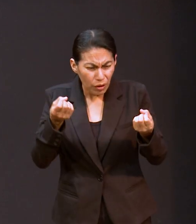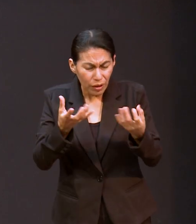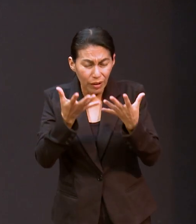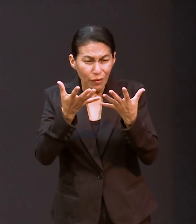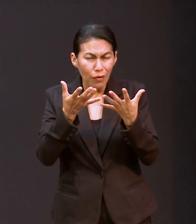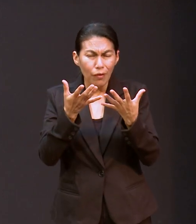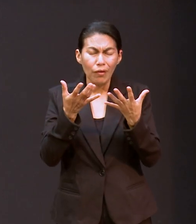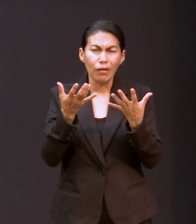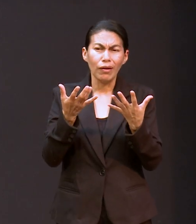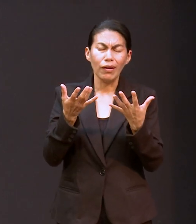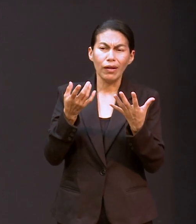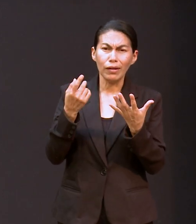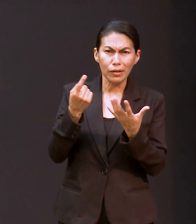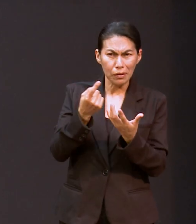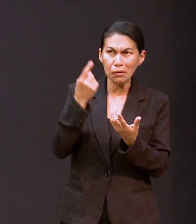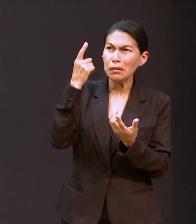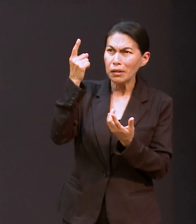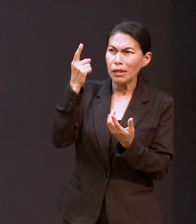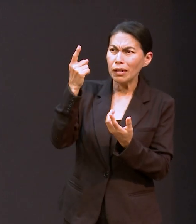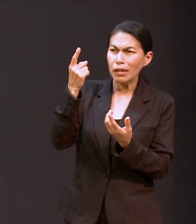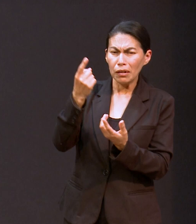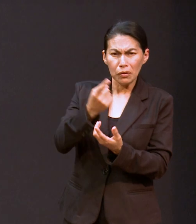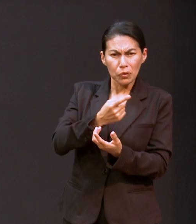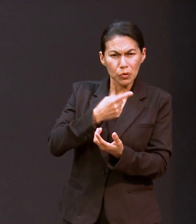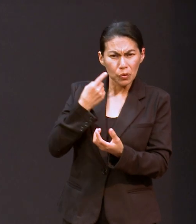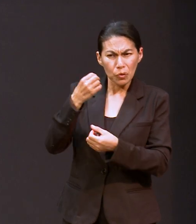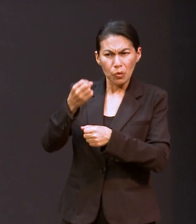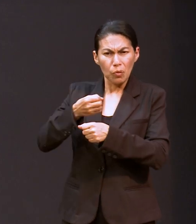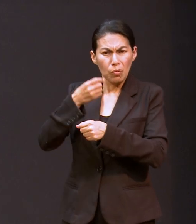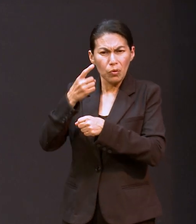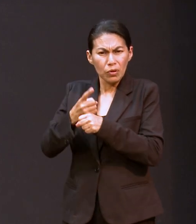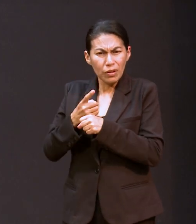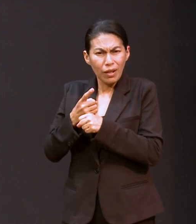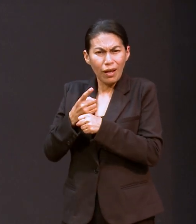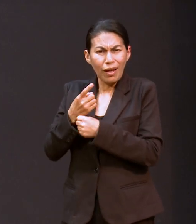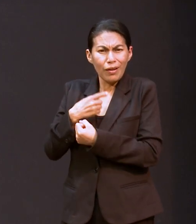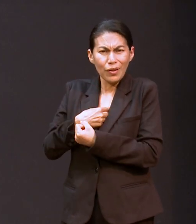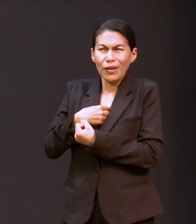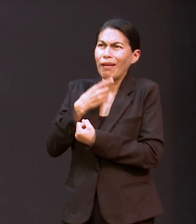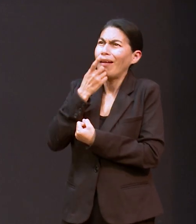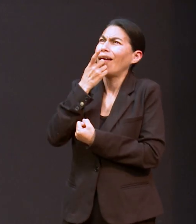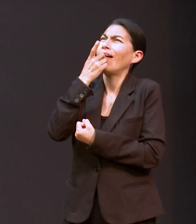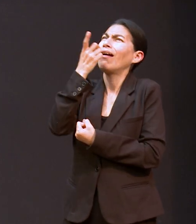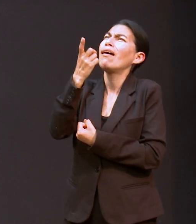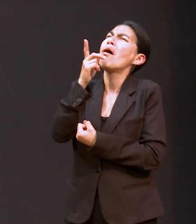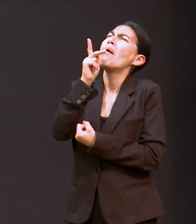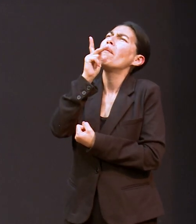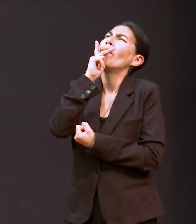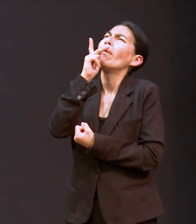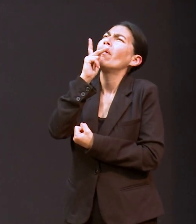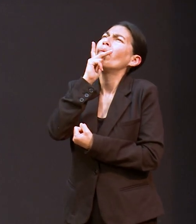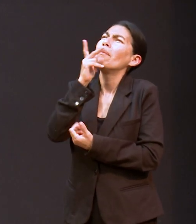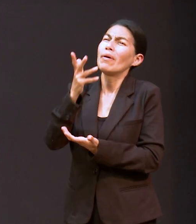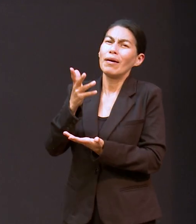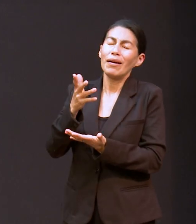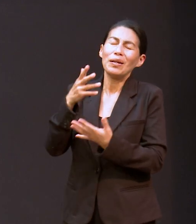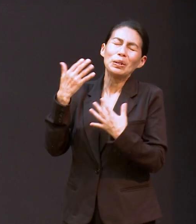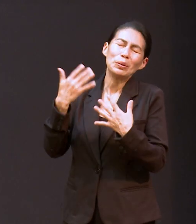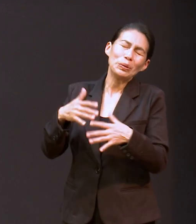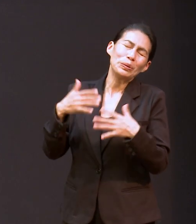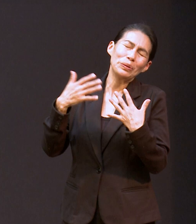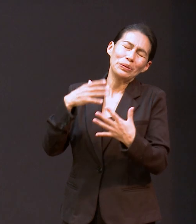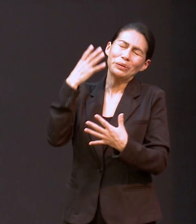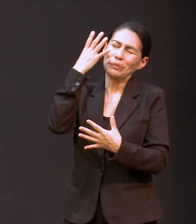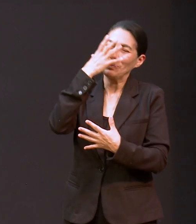que la ha creado y a la misma vez nos da la oportunidad de llamarlo papá no